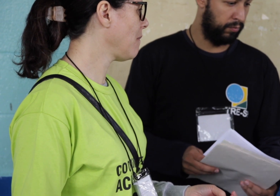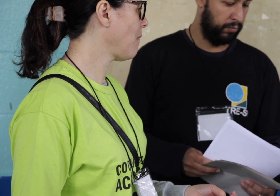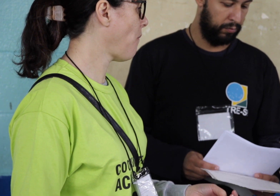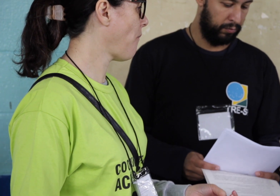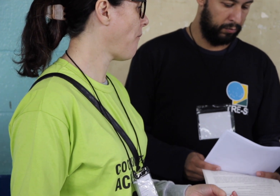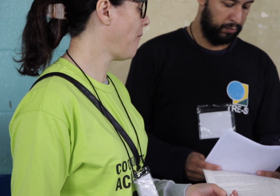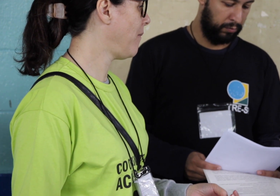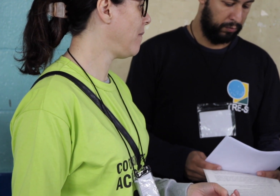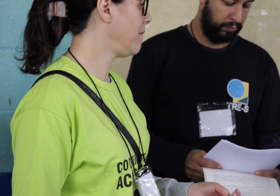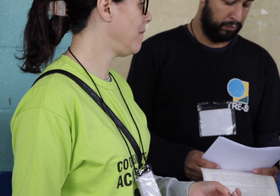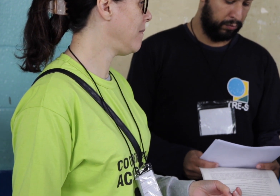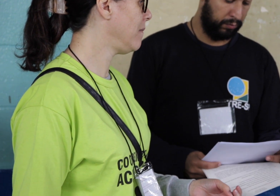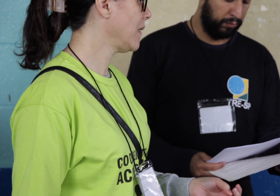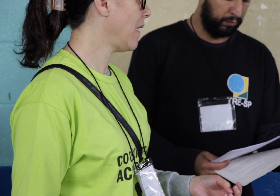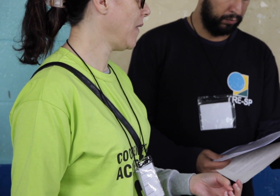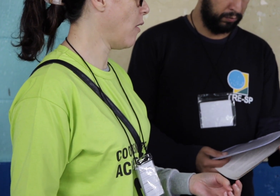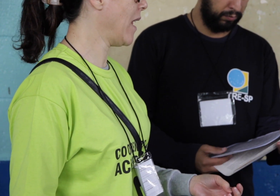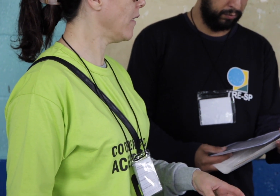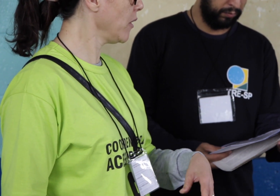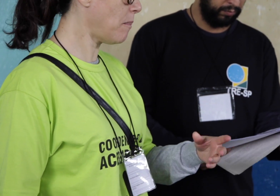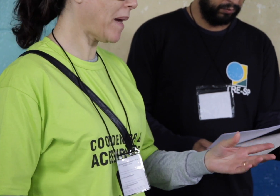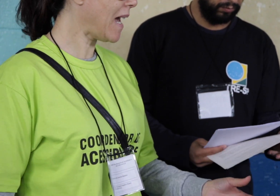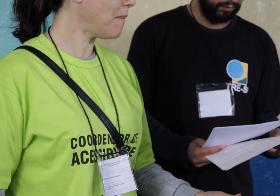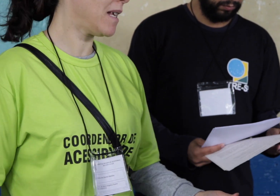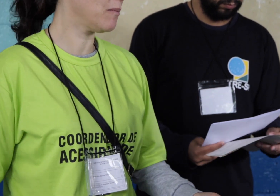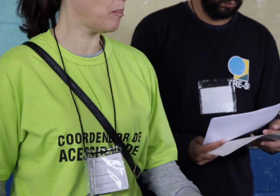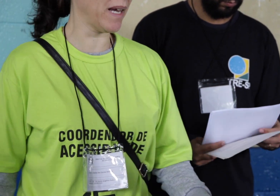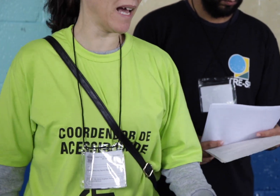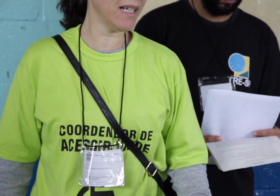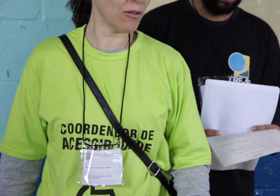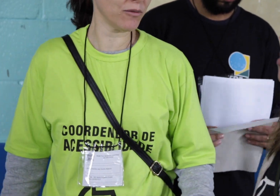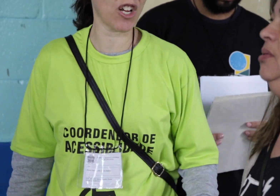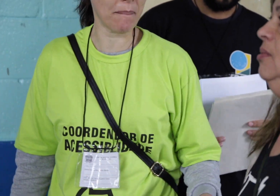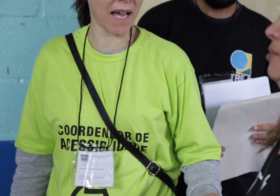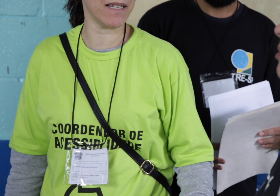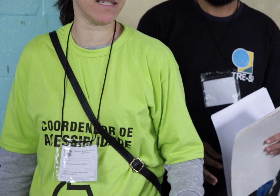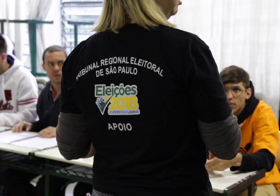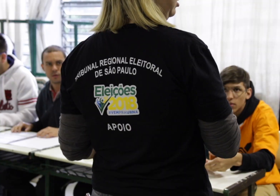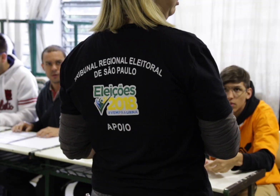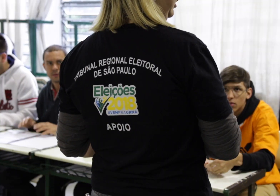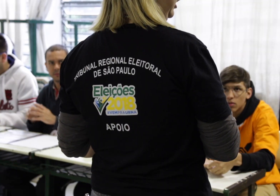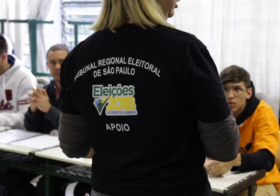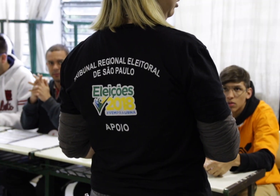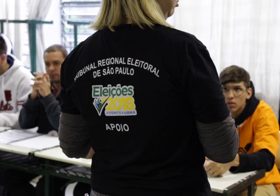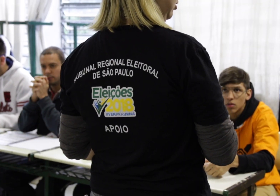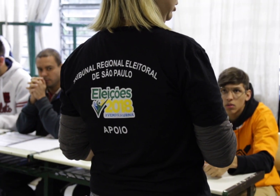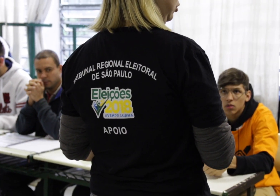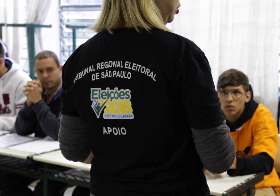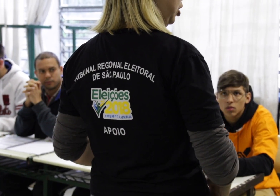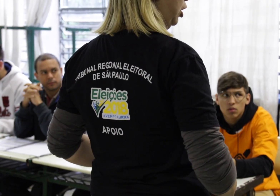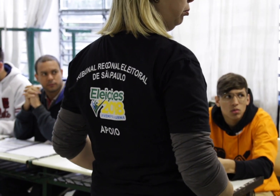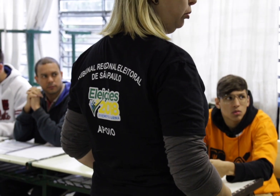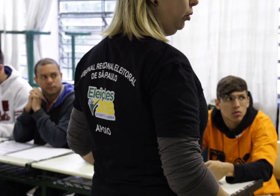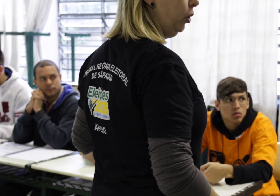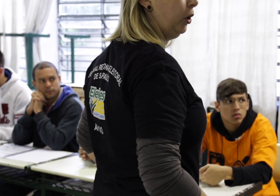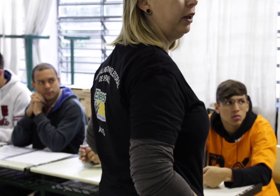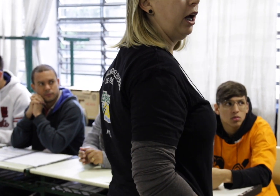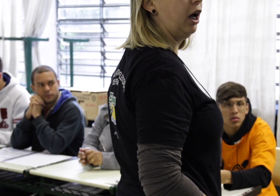coordenadores de acessibilidade em todos os locais de votação do estado de são paulo cuja função é vistoriar previamente esse